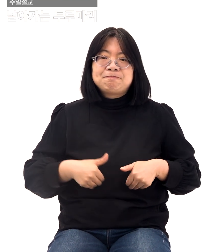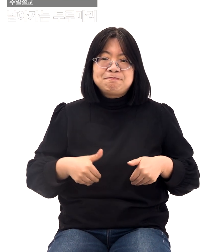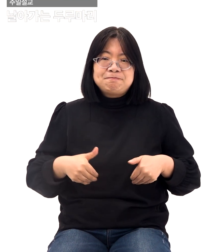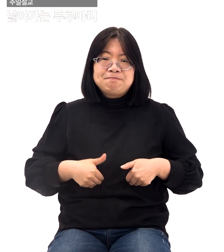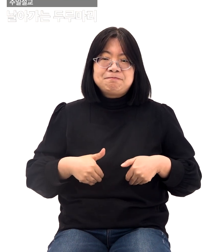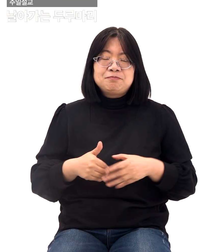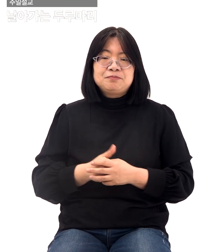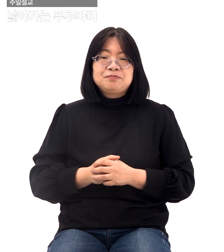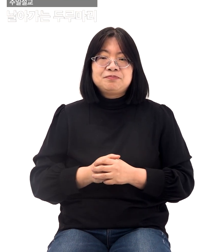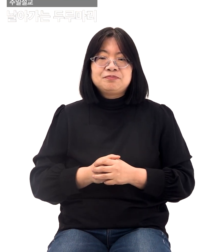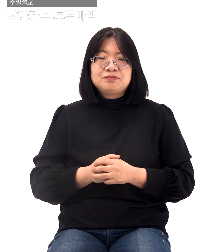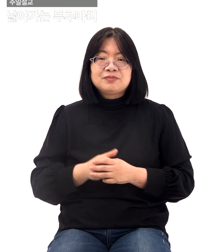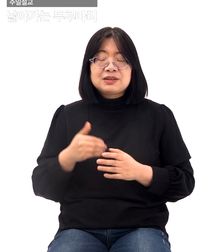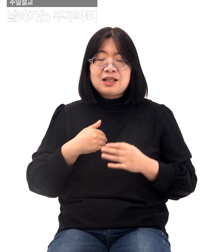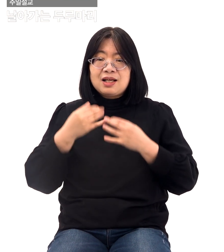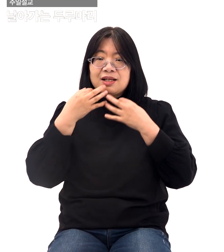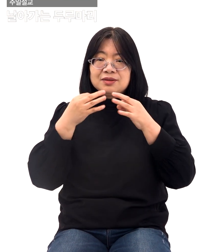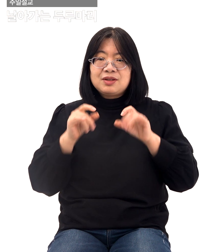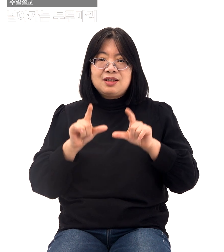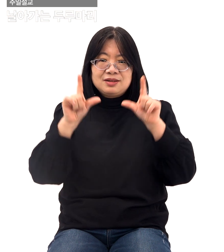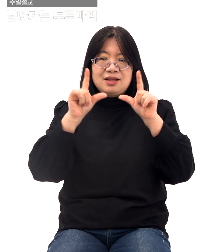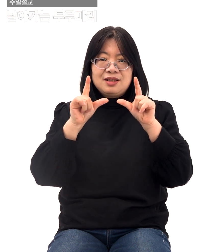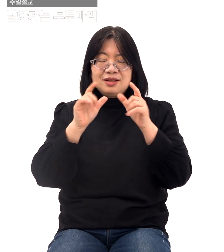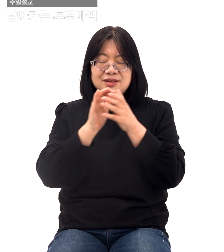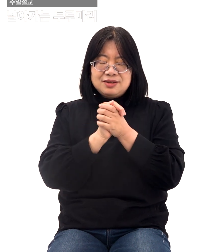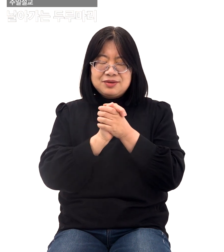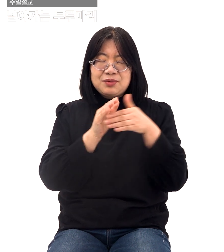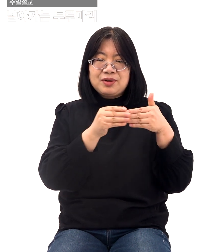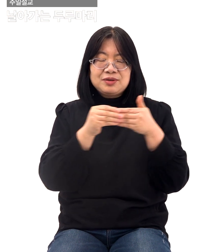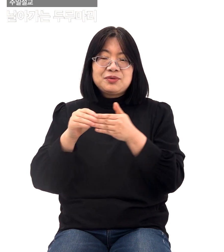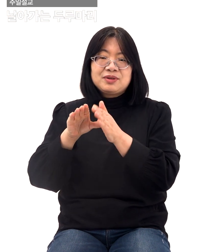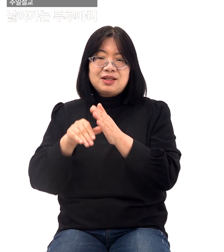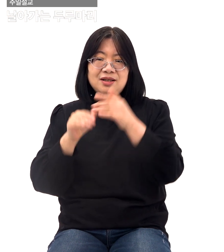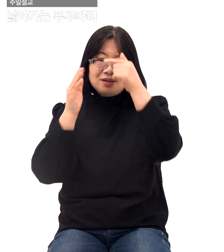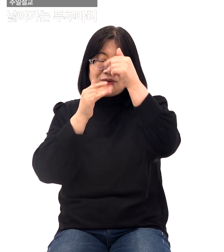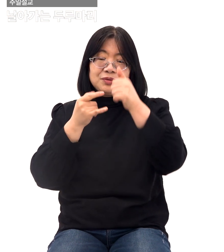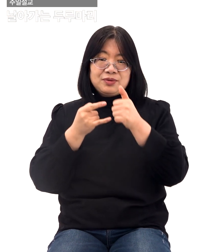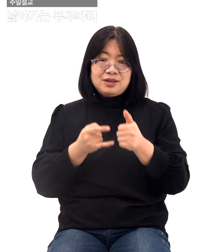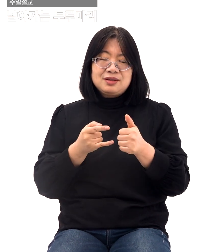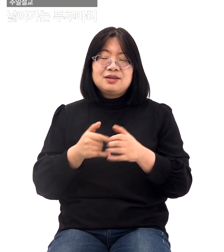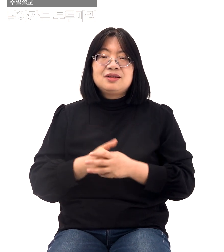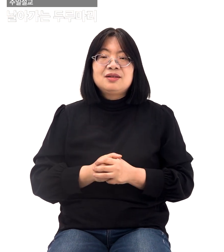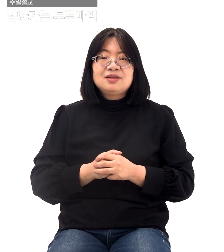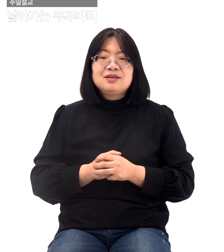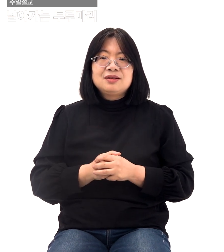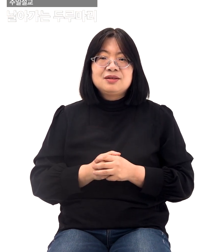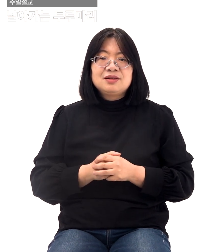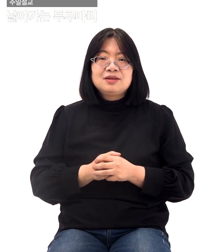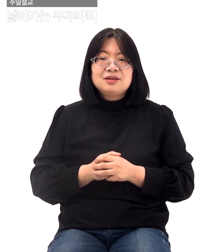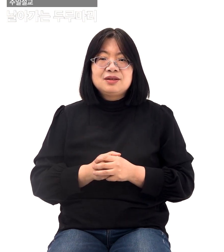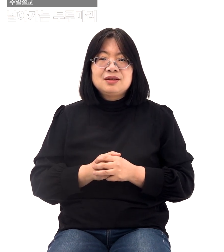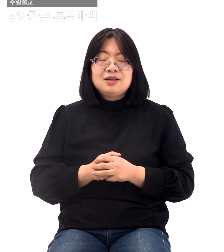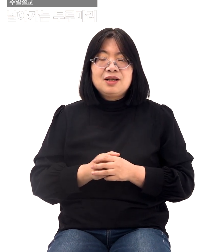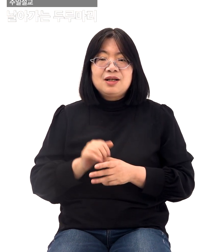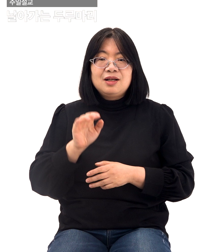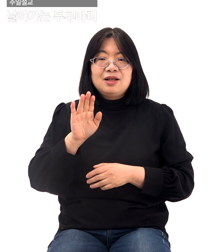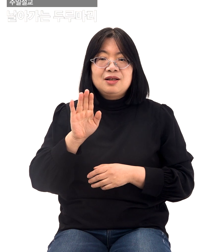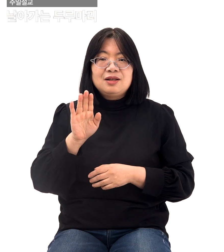돼요. 제가 금요일 날 기도회 인도를 하면서 성도들에게 코넬리우스